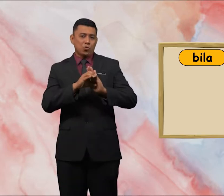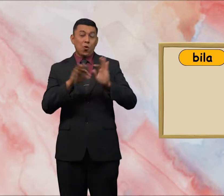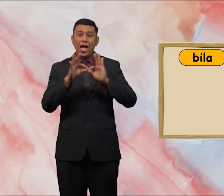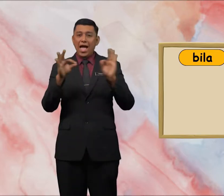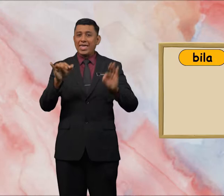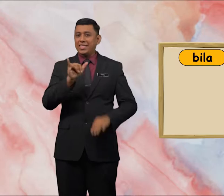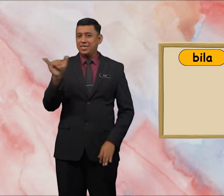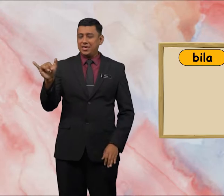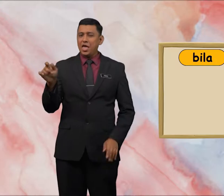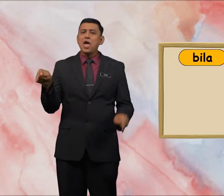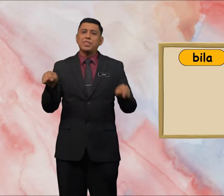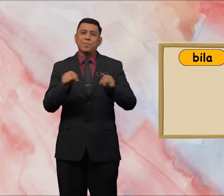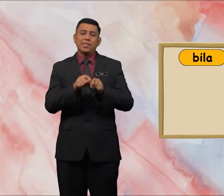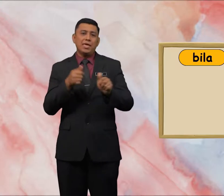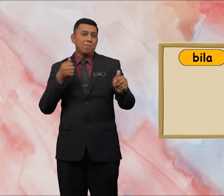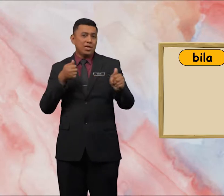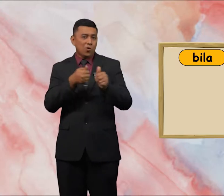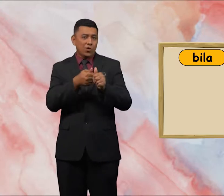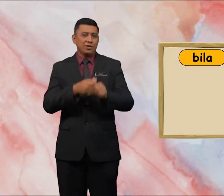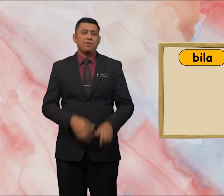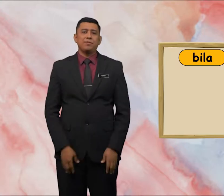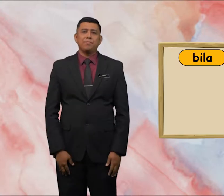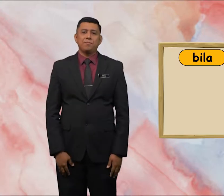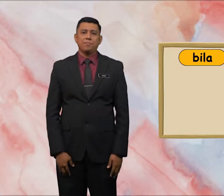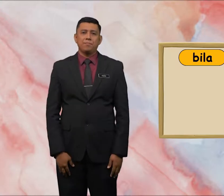Contoh ayatnya seperti berikut.